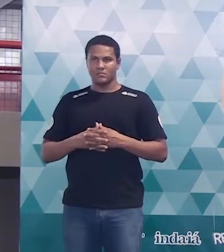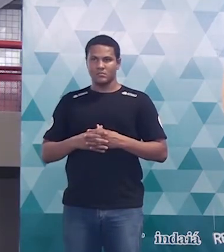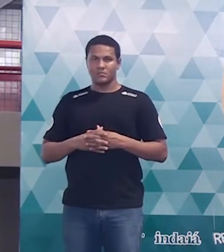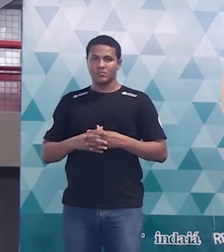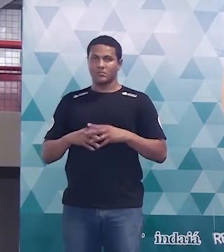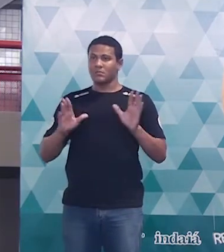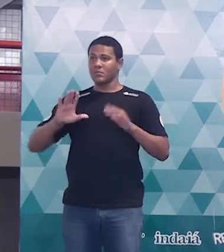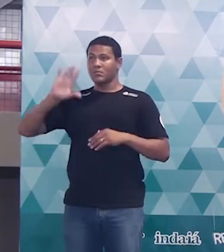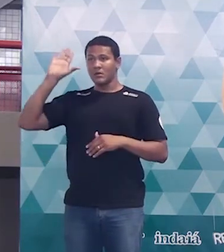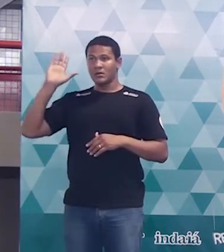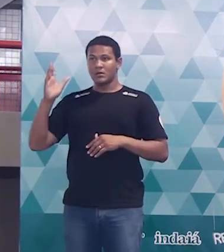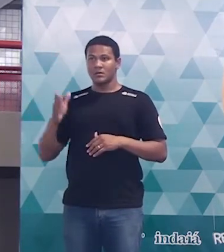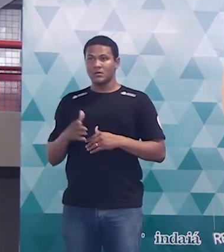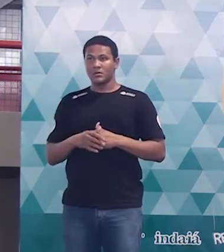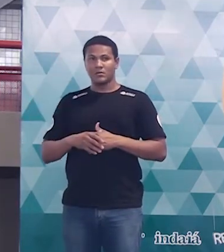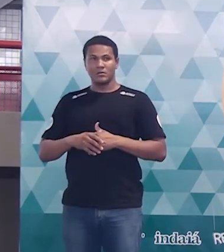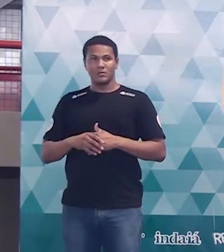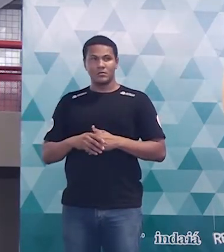Levanta o braço.